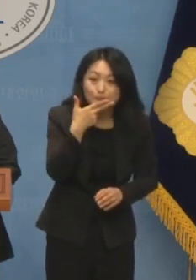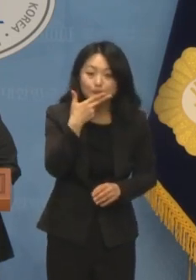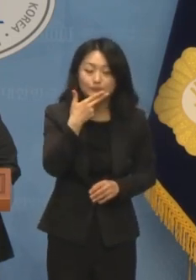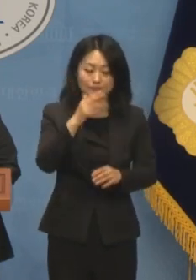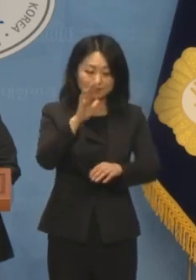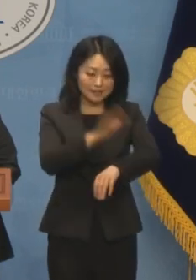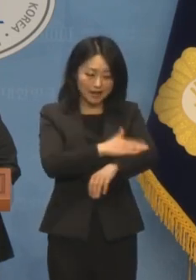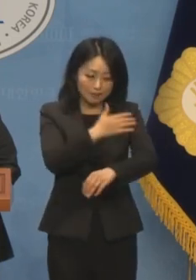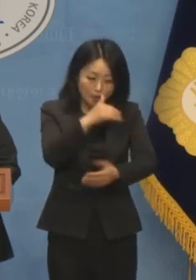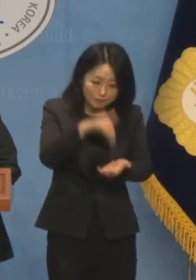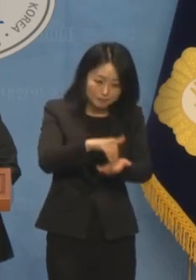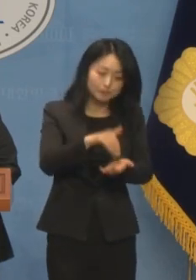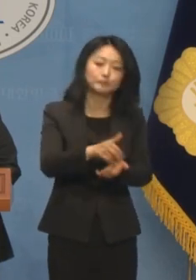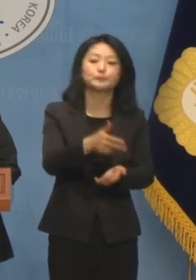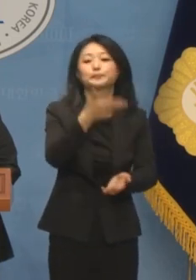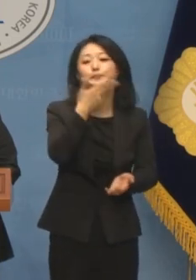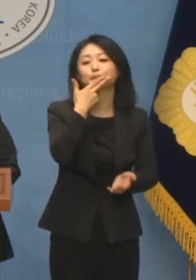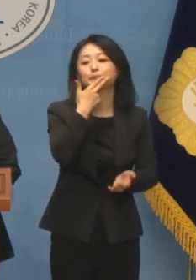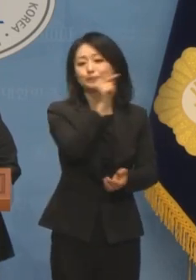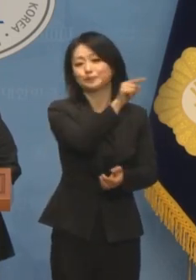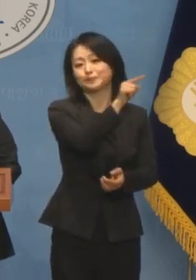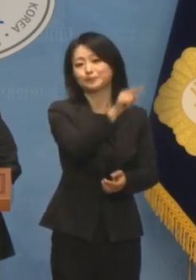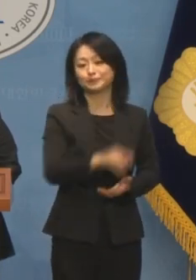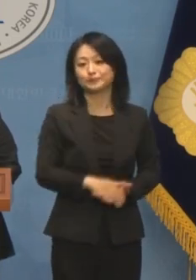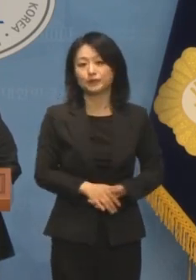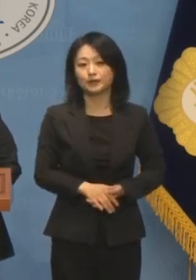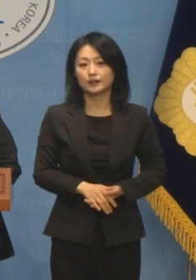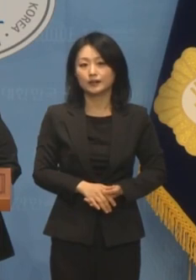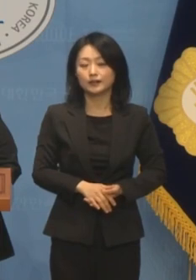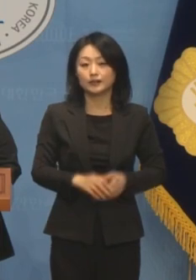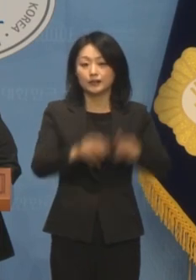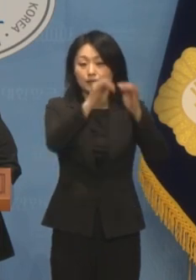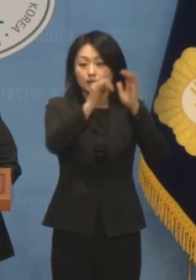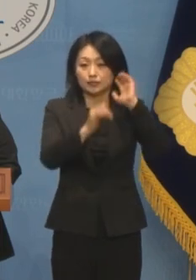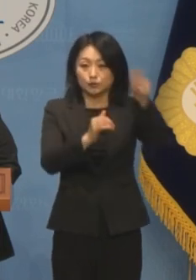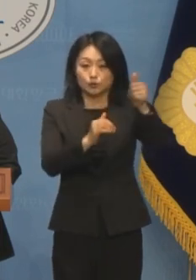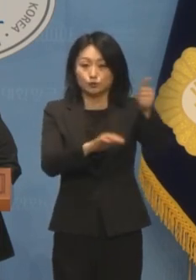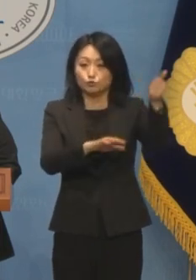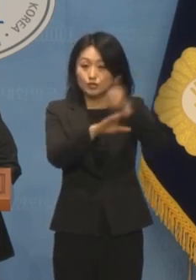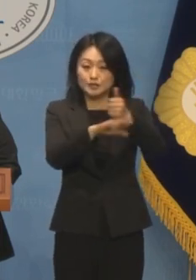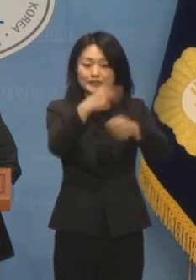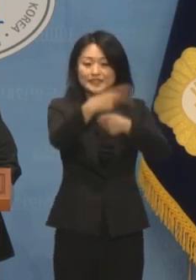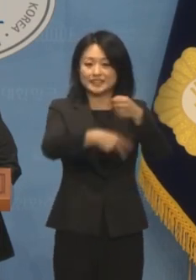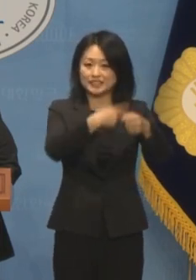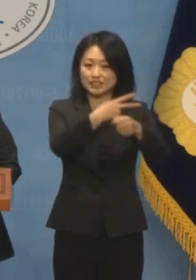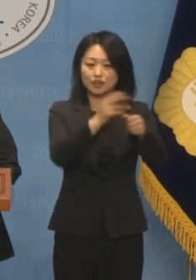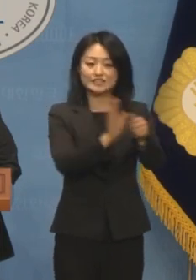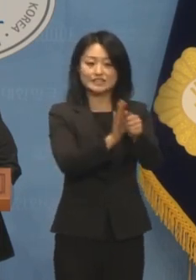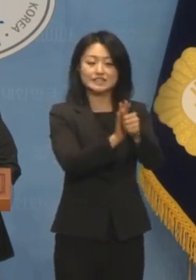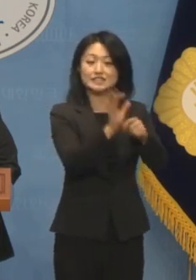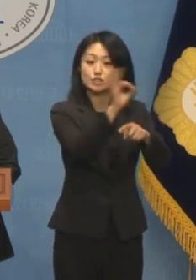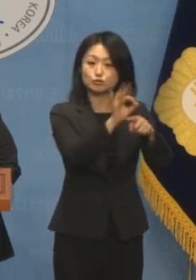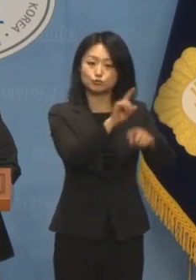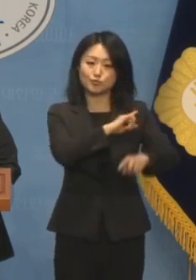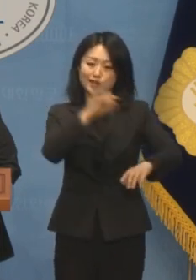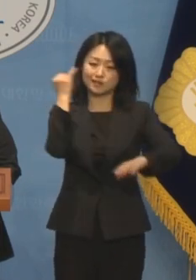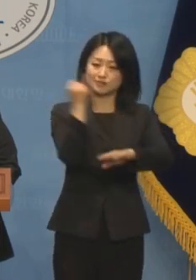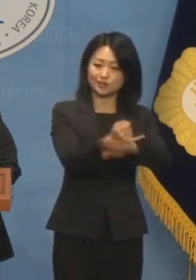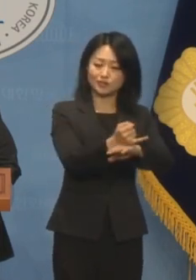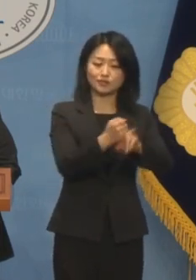뉘우치는 모습도 없었습니다. 역대 대통령 취임 2년 지지율 중